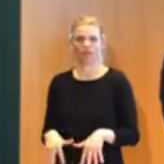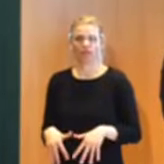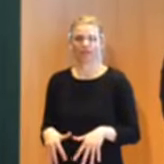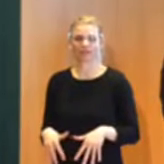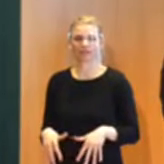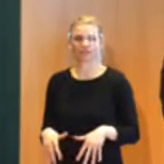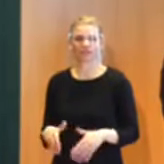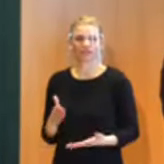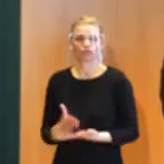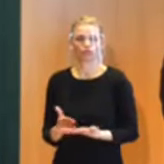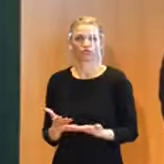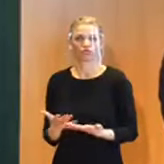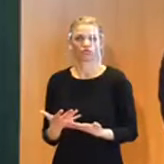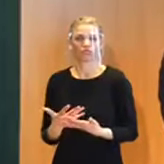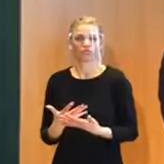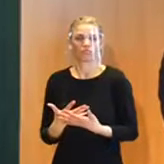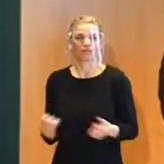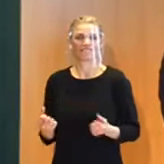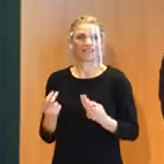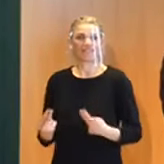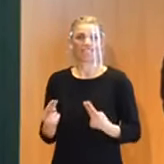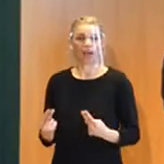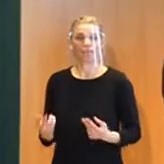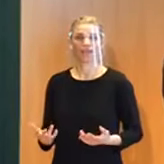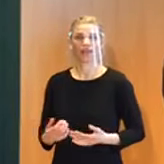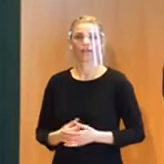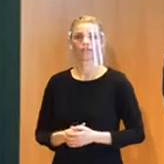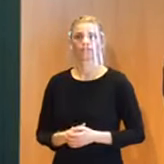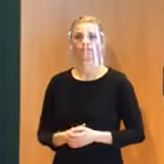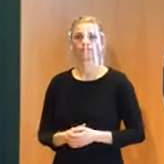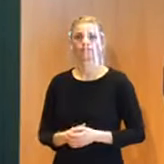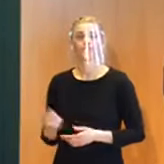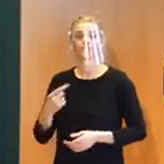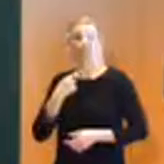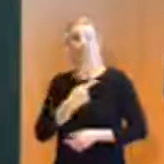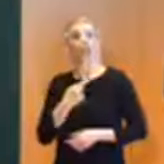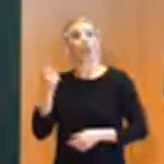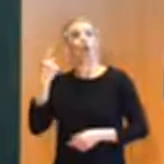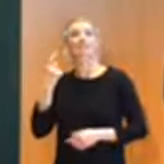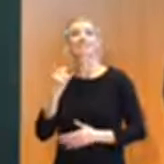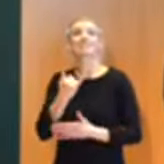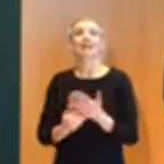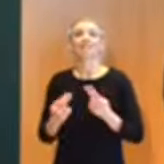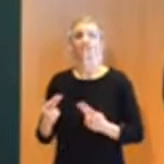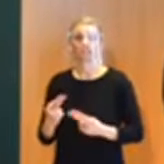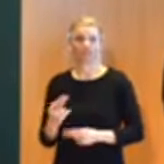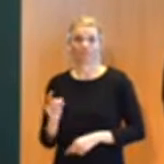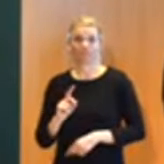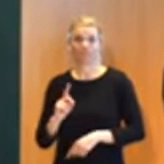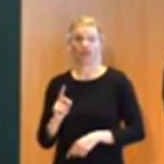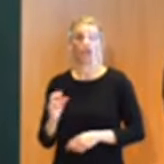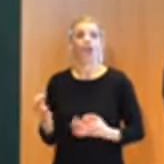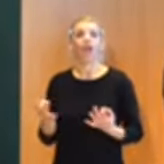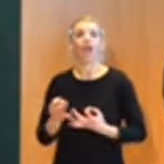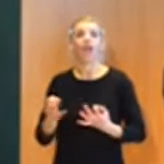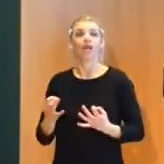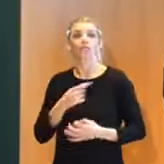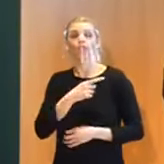stráca význam, stráca zmysel. A